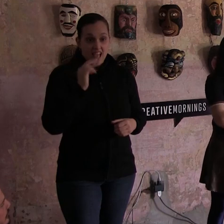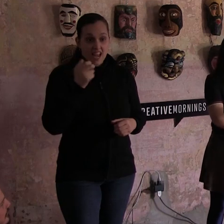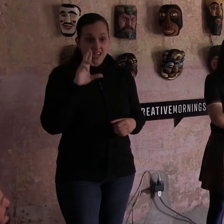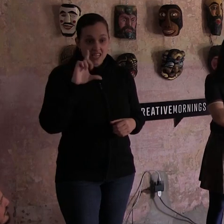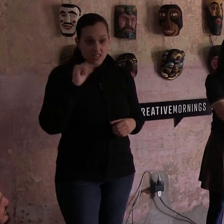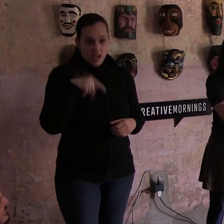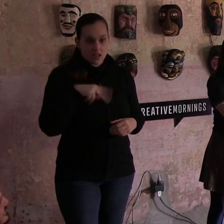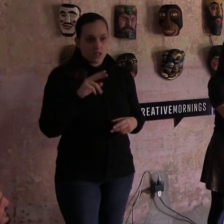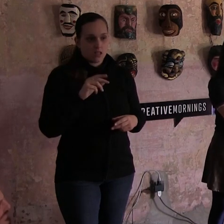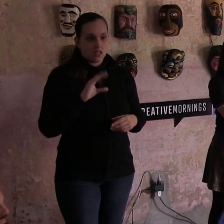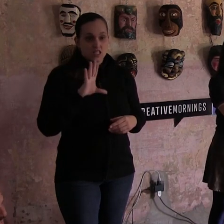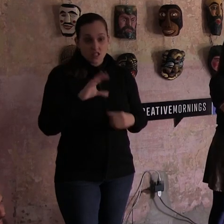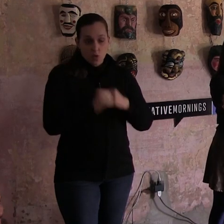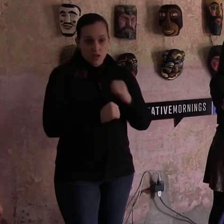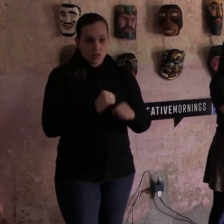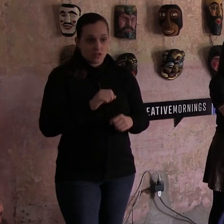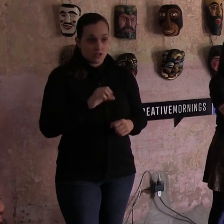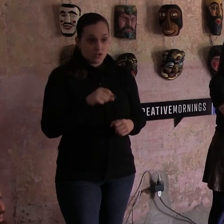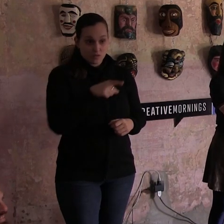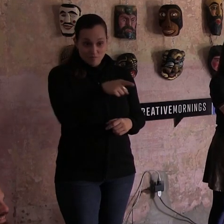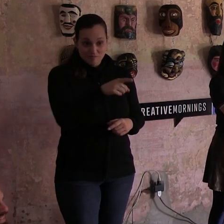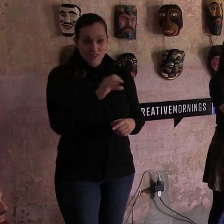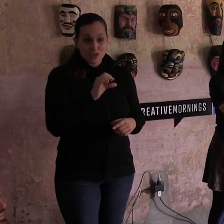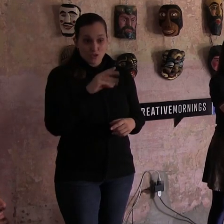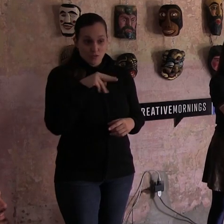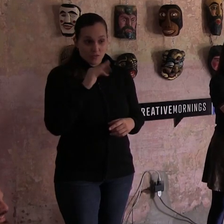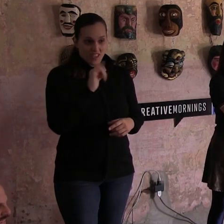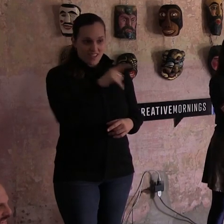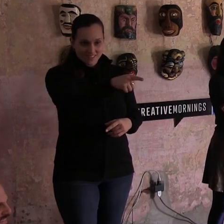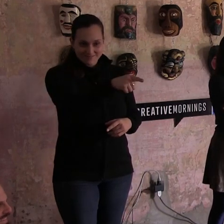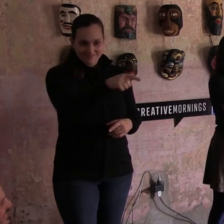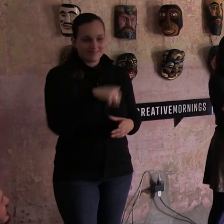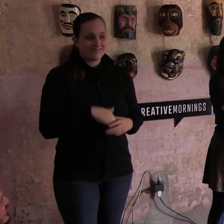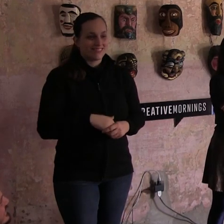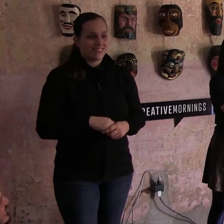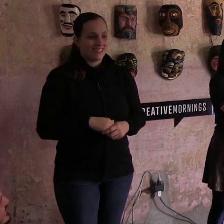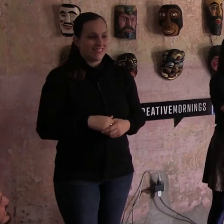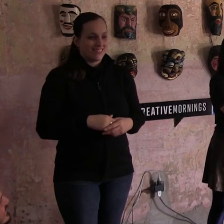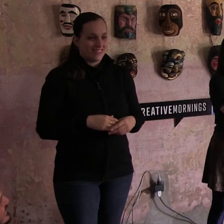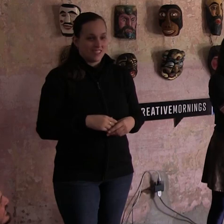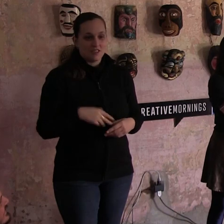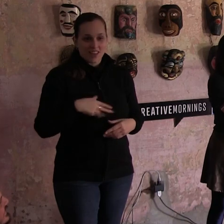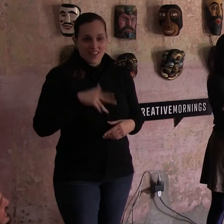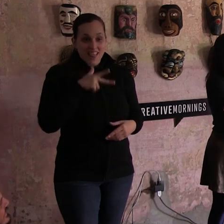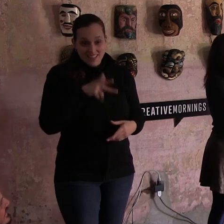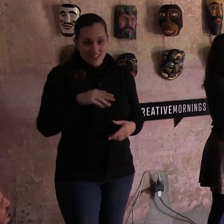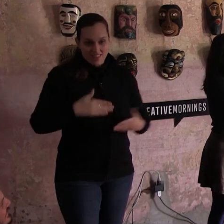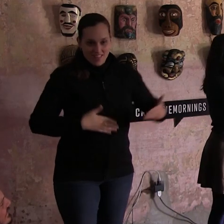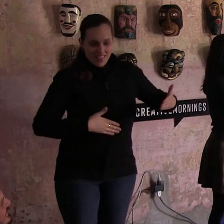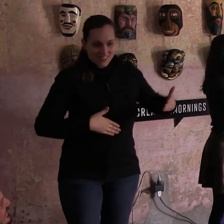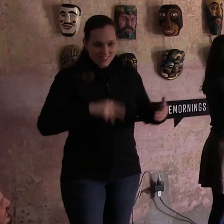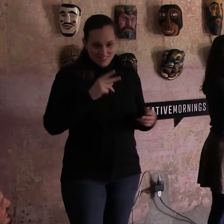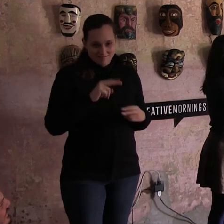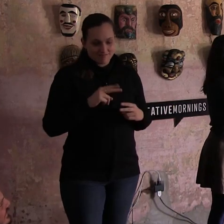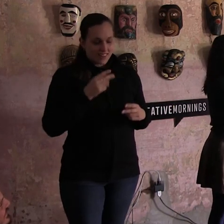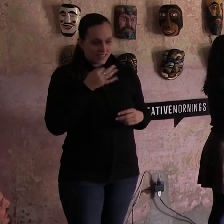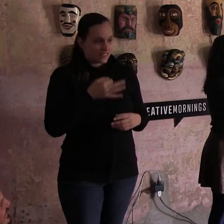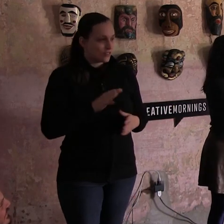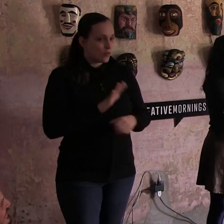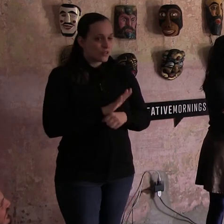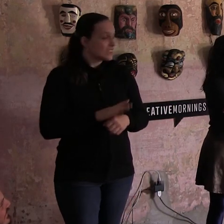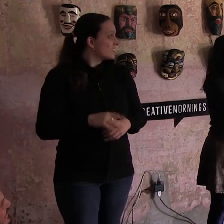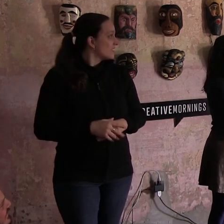Sofía, que es acá intérprete de señas, que es una de mis hijas de la danza. Y este grupo que creamos